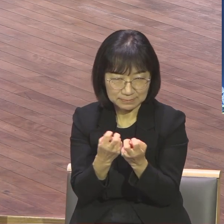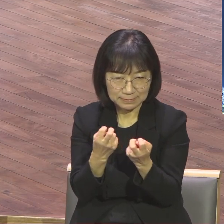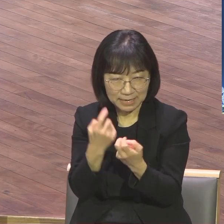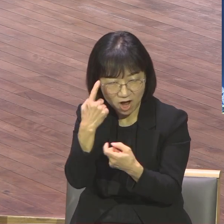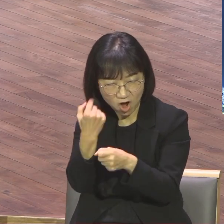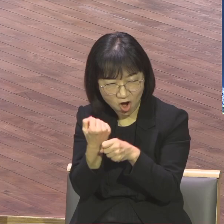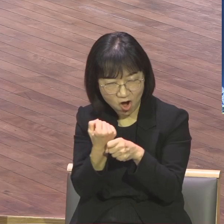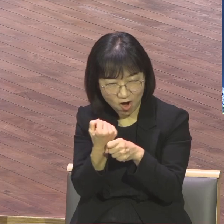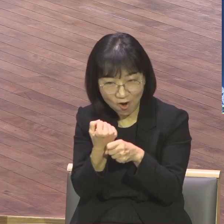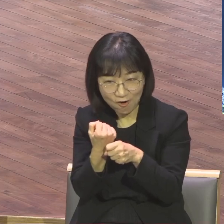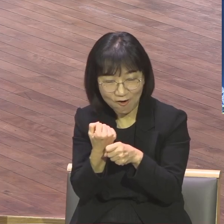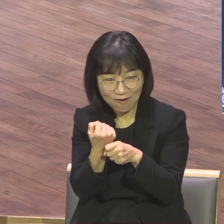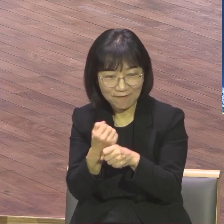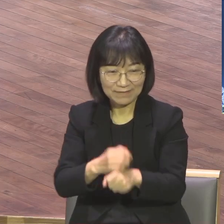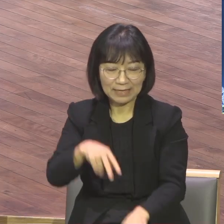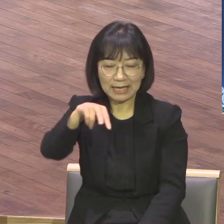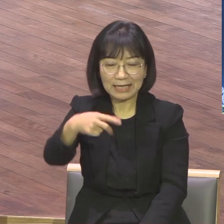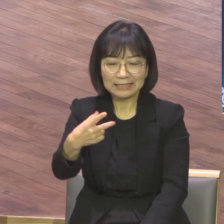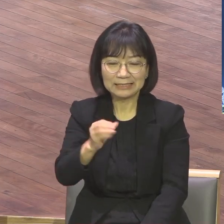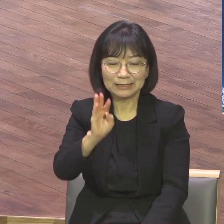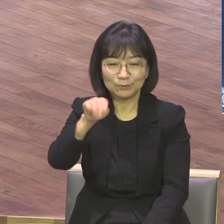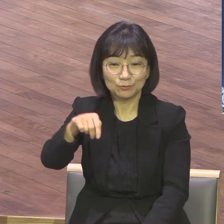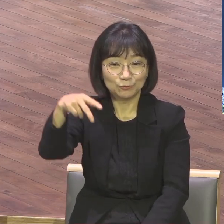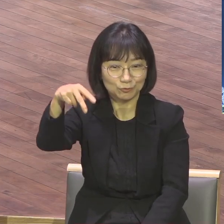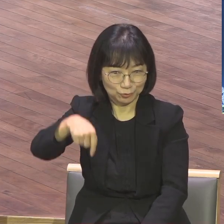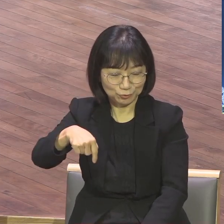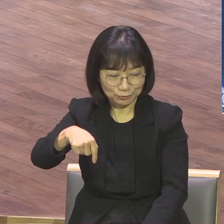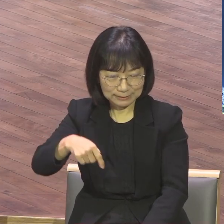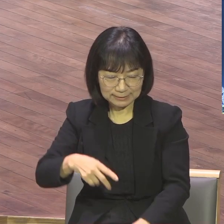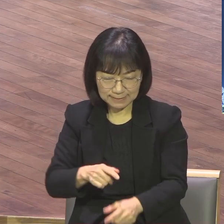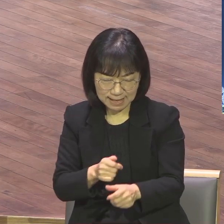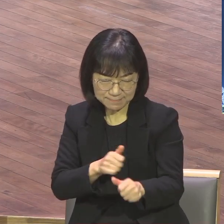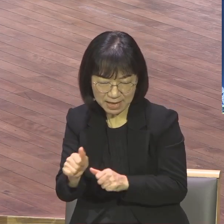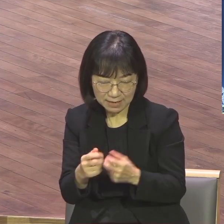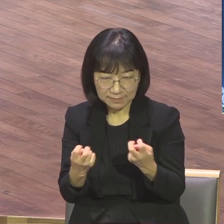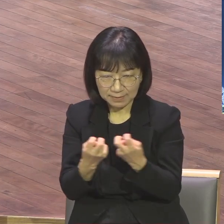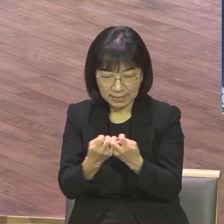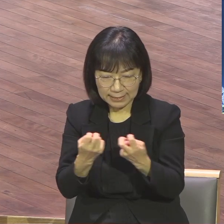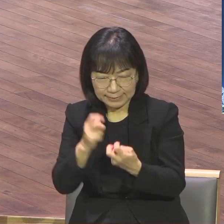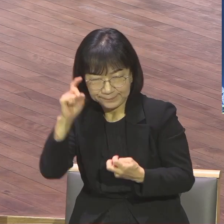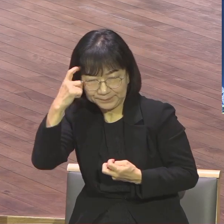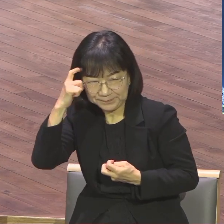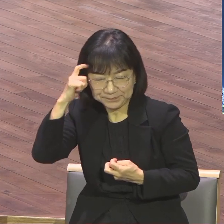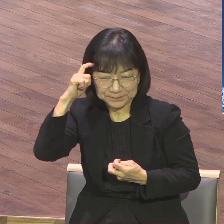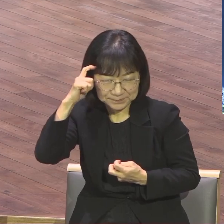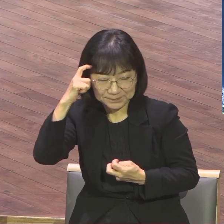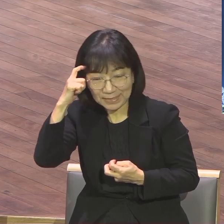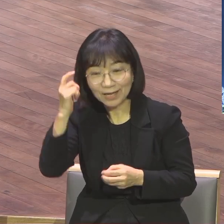이제 성부수를 던지느냐에 지금 초미에 관심이 되어 있지요.